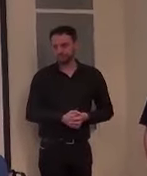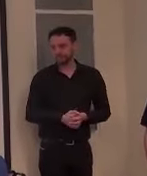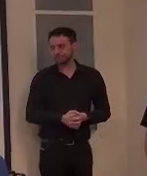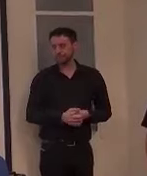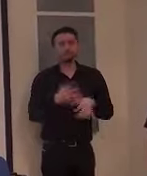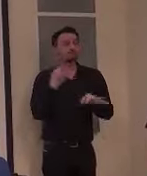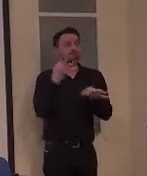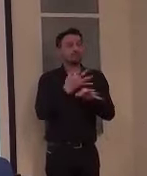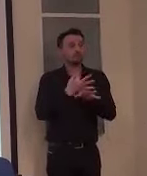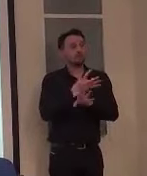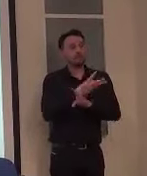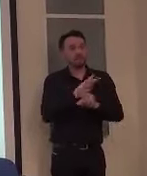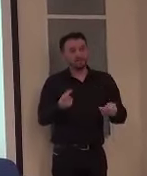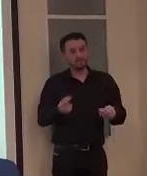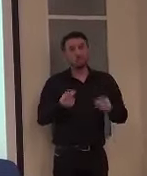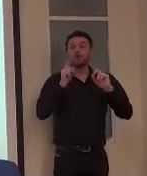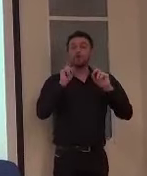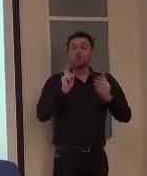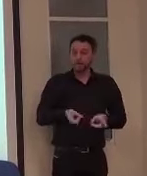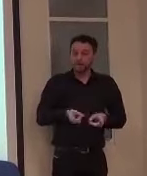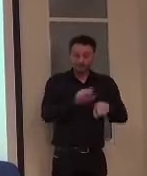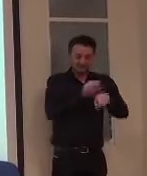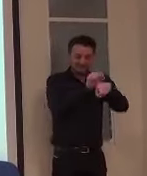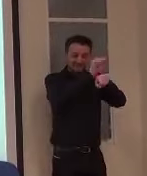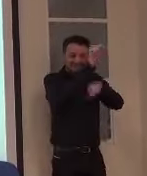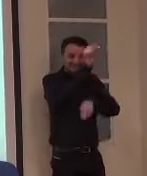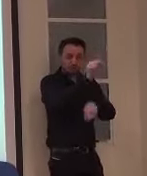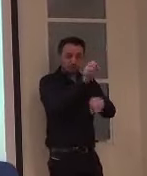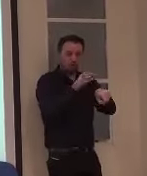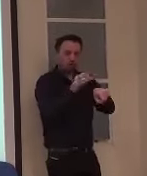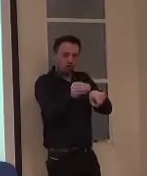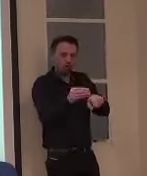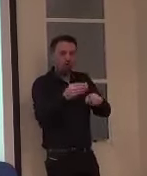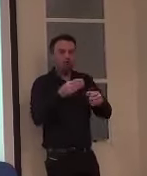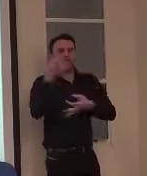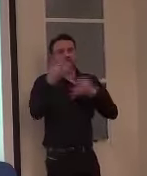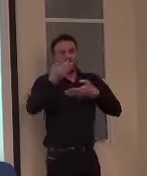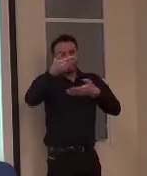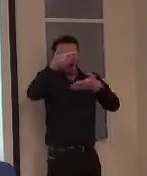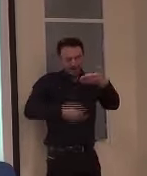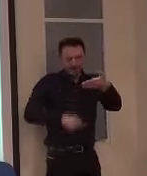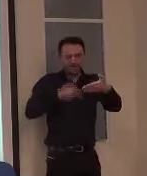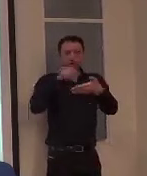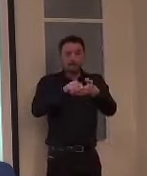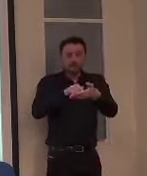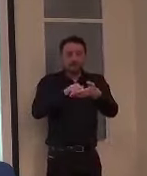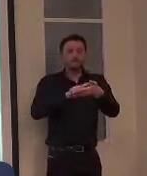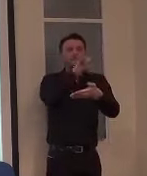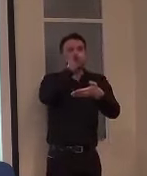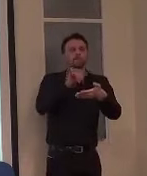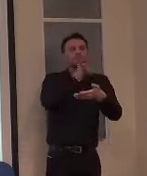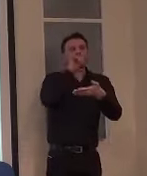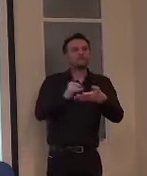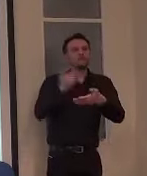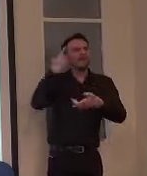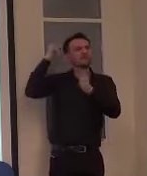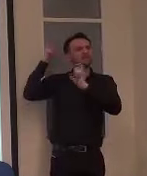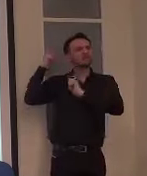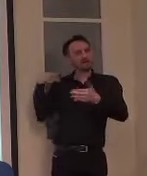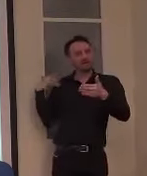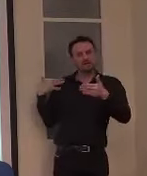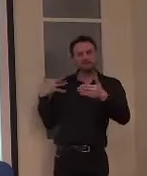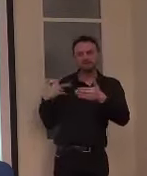de la escuela y abombado en esta vinculación sin un analítico donde se detalla cuál fue la trayectoria